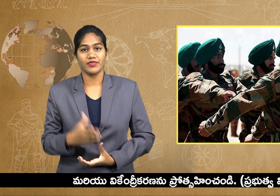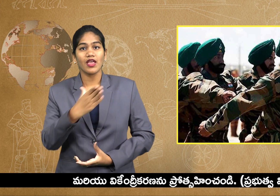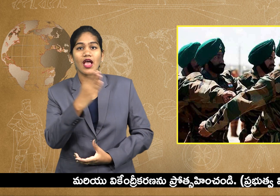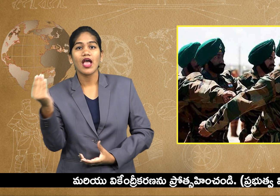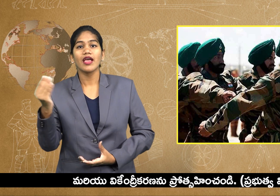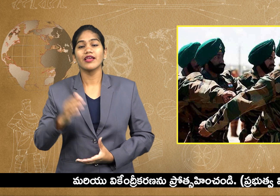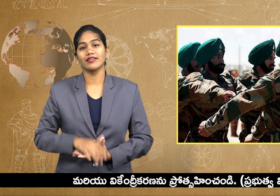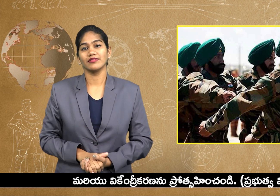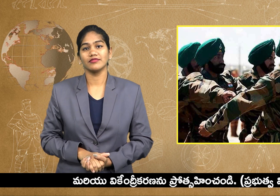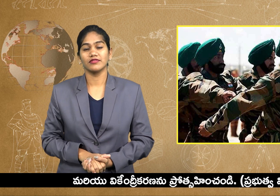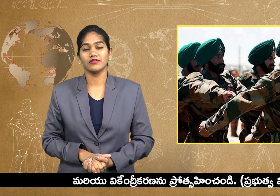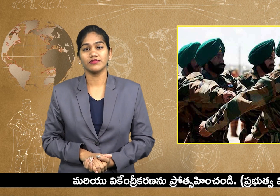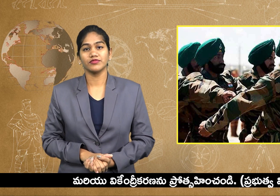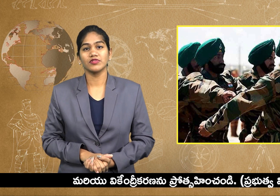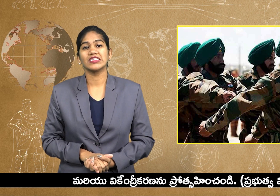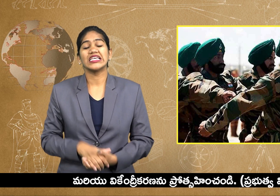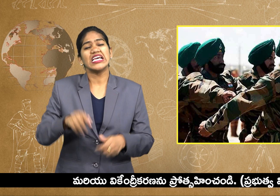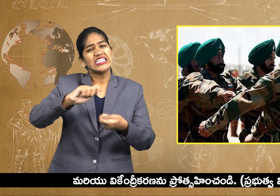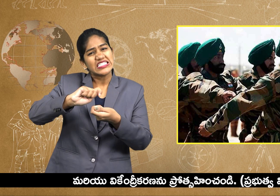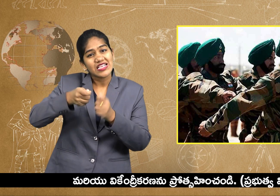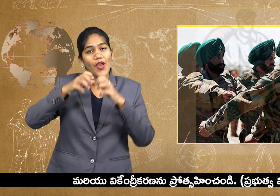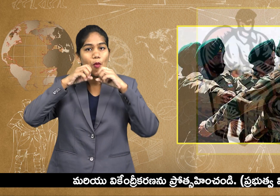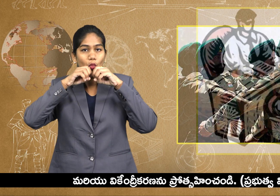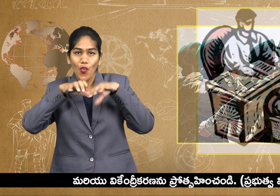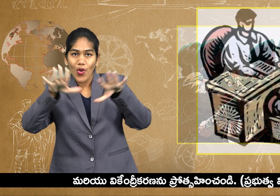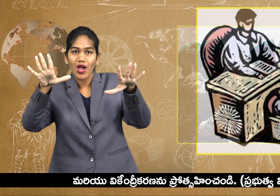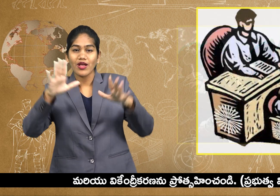మరియు వికేంద్రీకరణను ప్రోత్సహించండి.